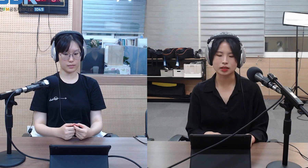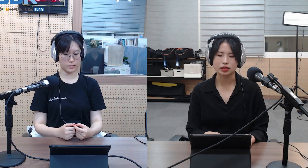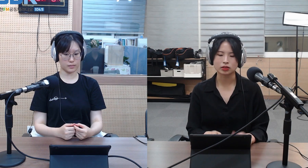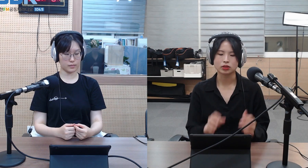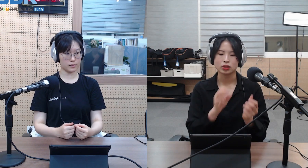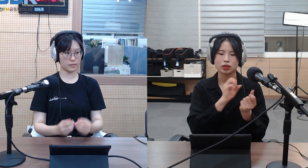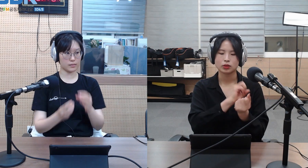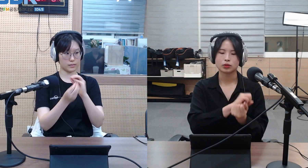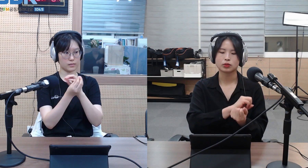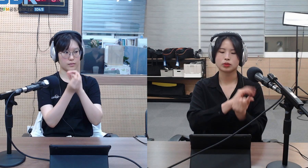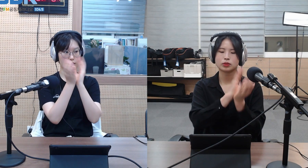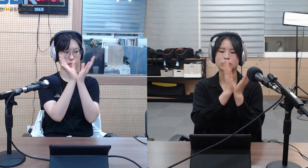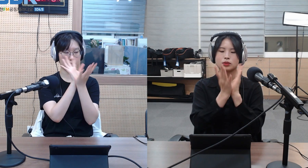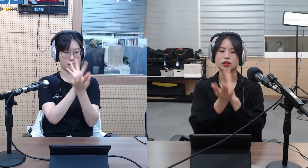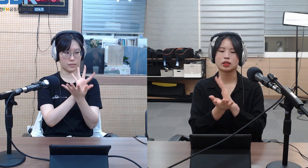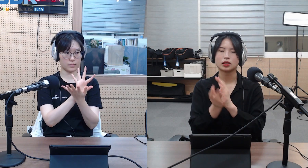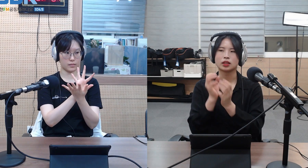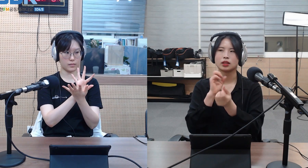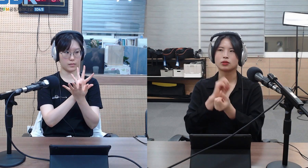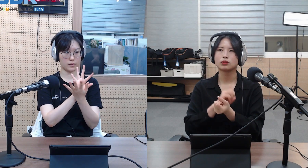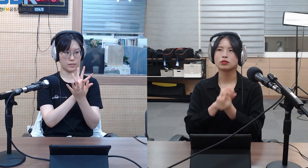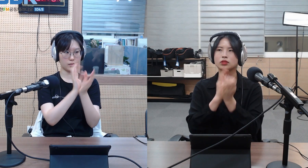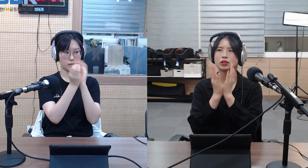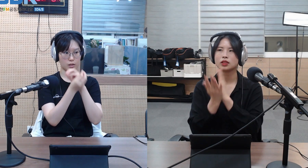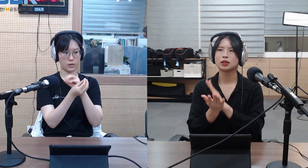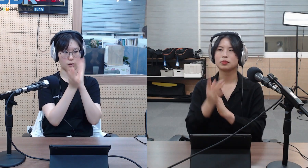해서 꽃송이의 꽃잎